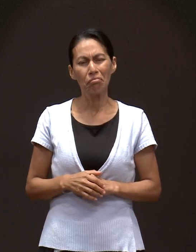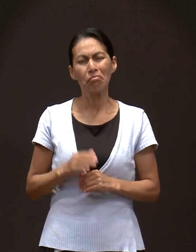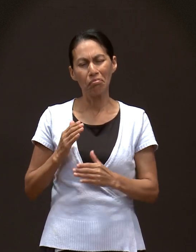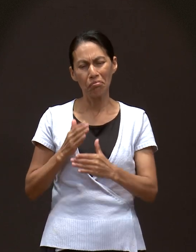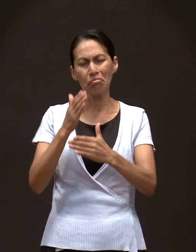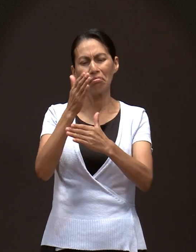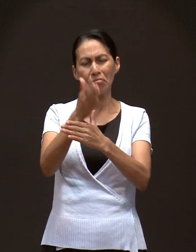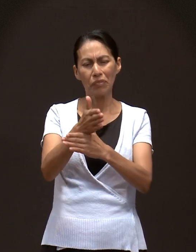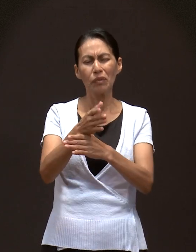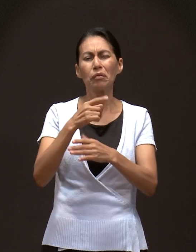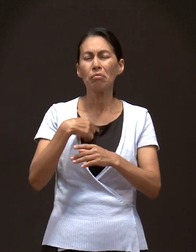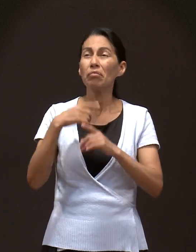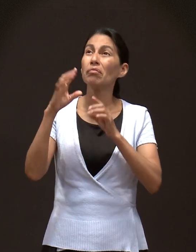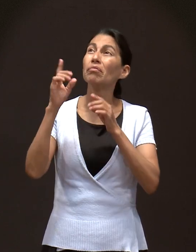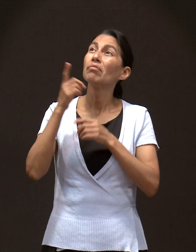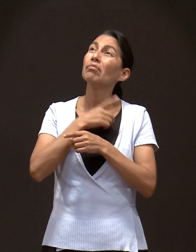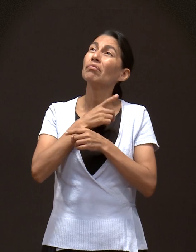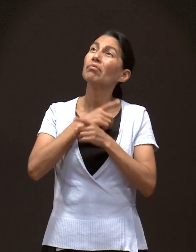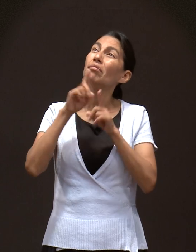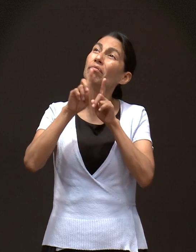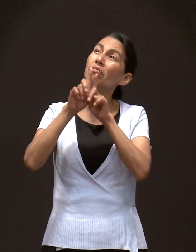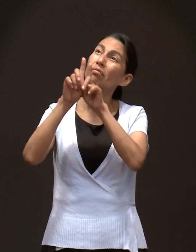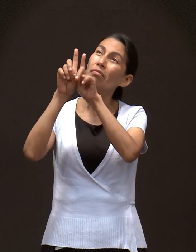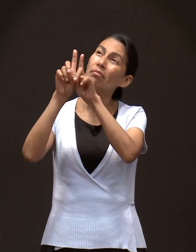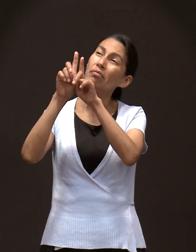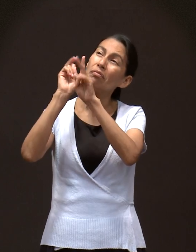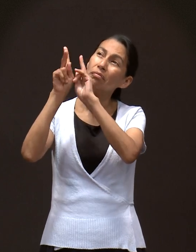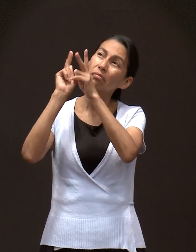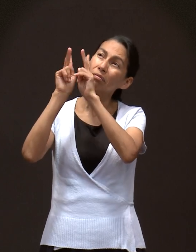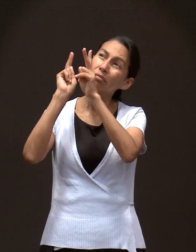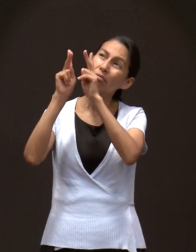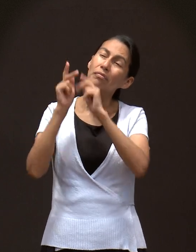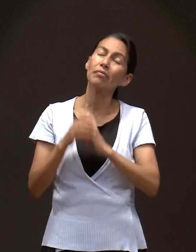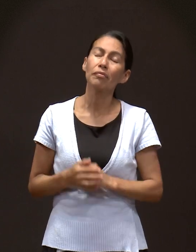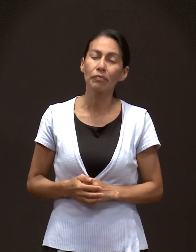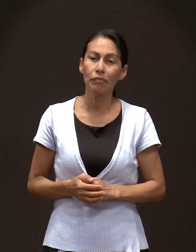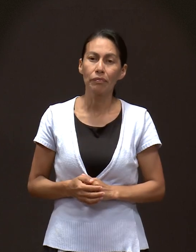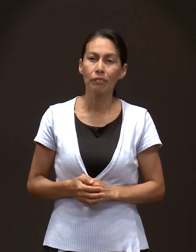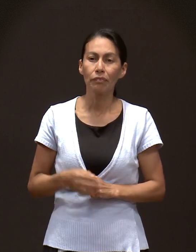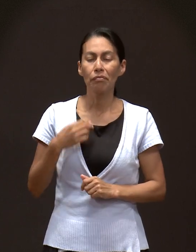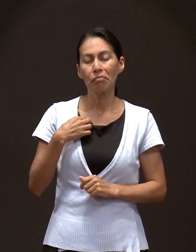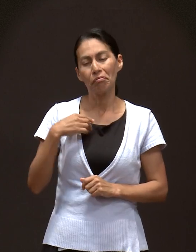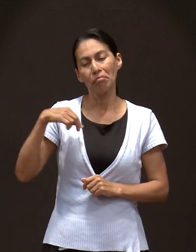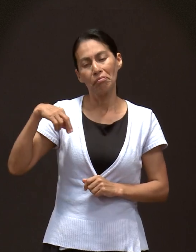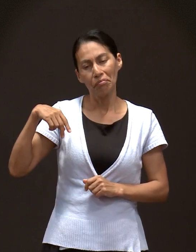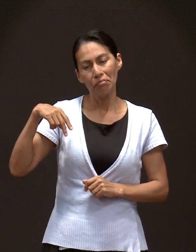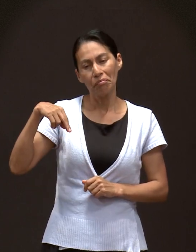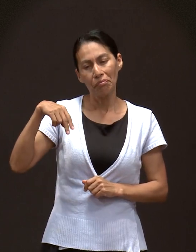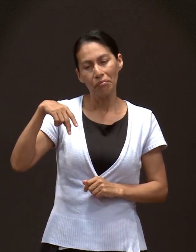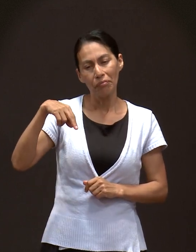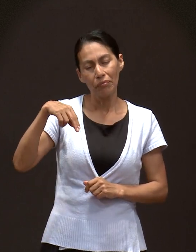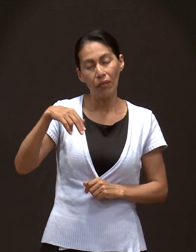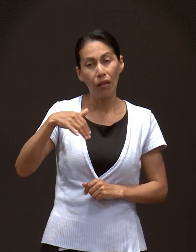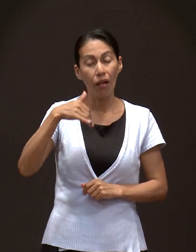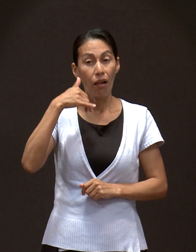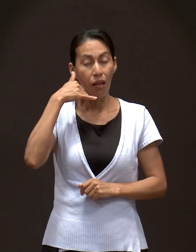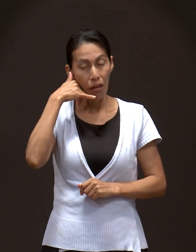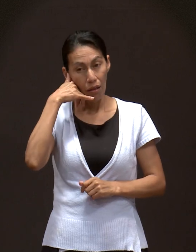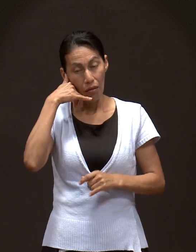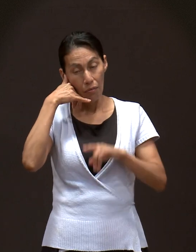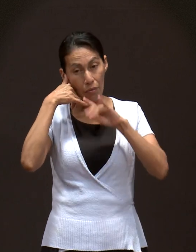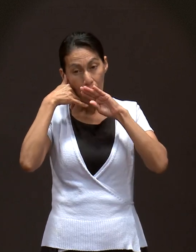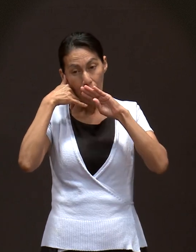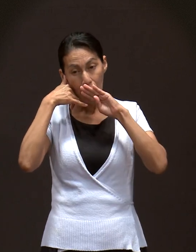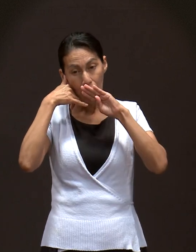Entonces, yo dije, voy a ir al jardín de oración. Necesito estar en un momento a solas y platicar con Dios. Entonces, iba caminando.